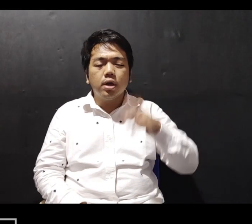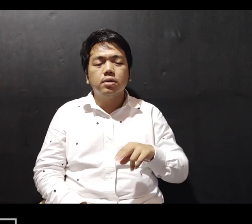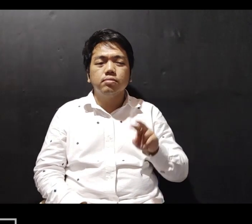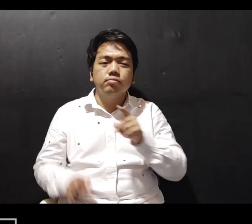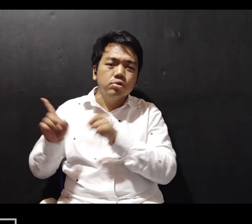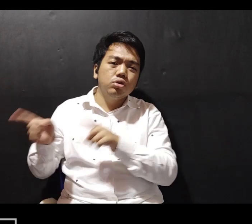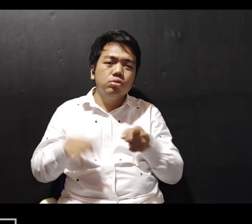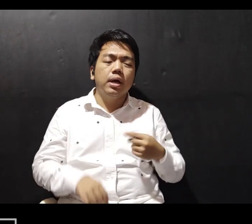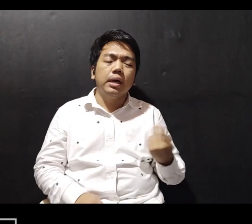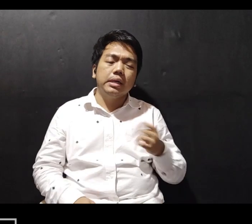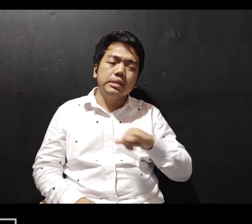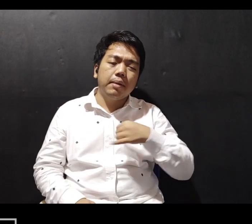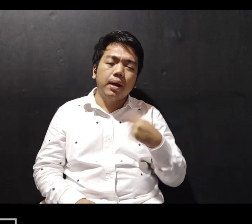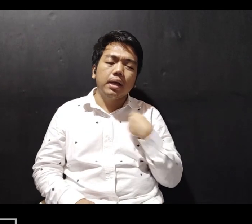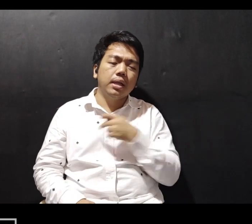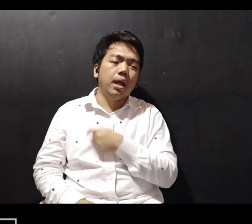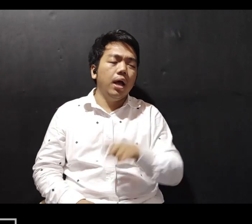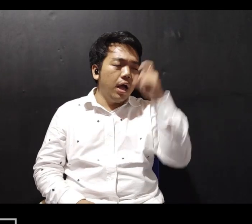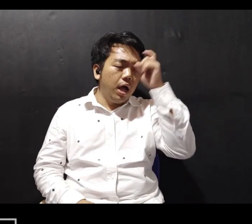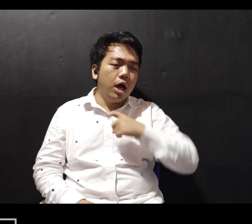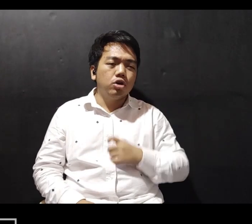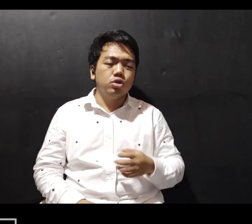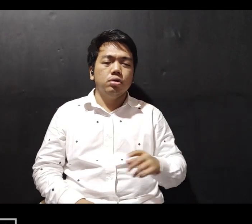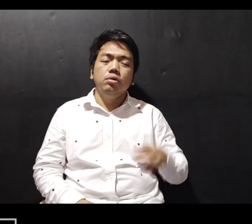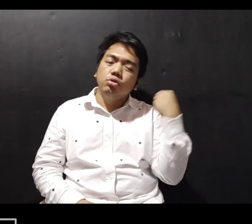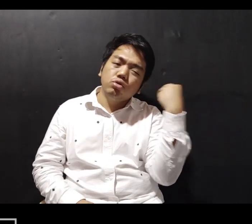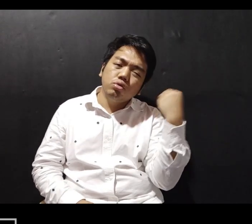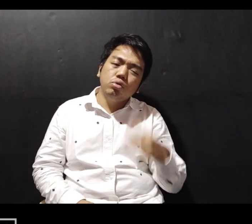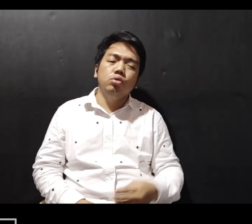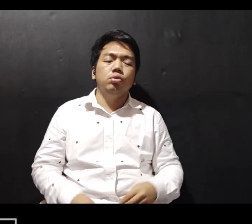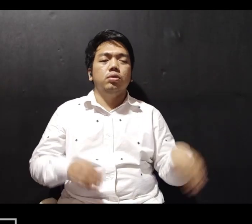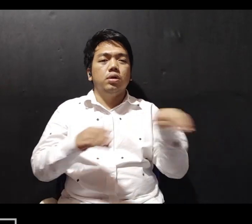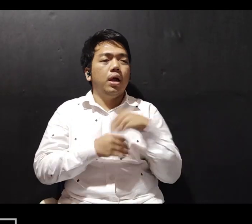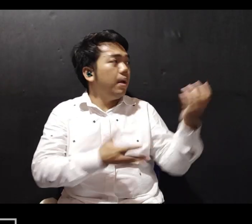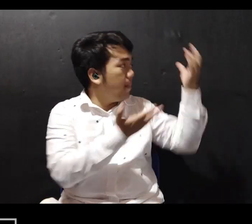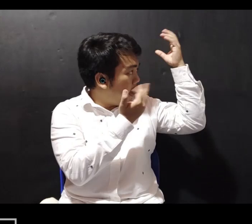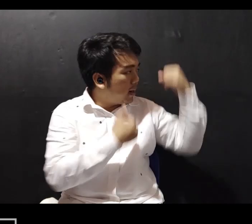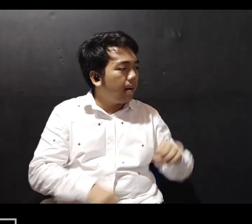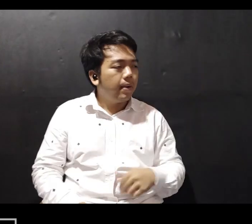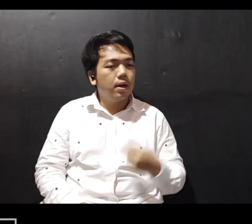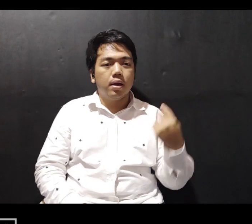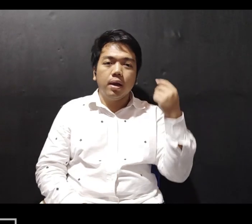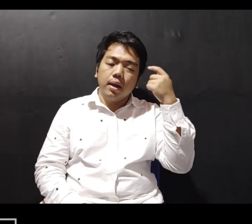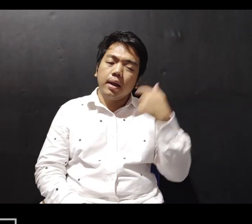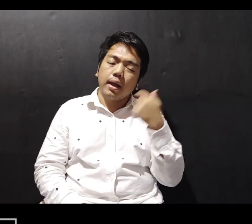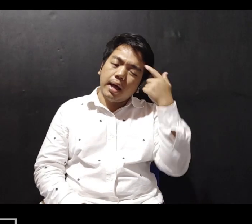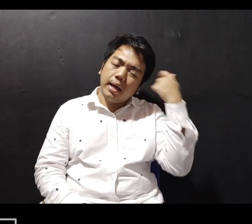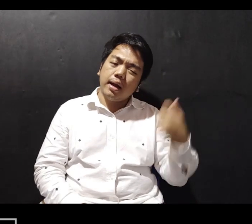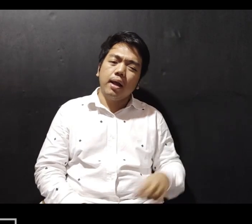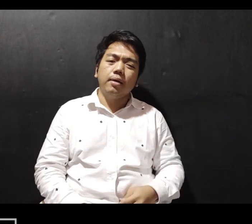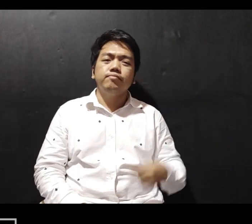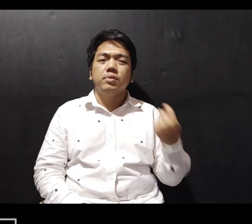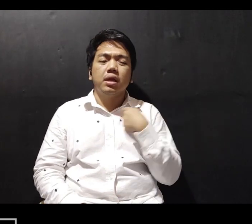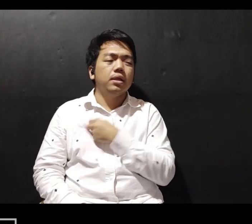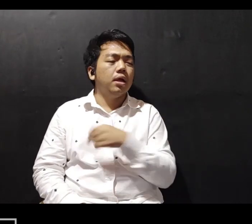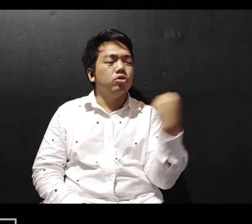satu kesiagaan yang penuh dengan pengharapan. Karena penantian kita adalah lebih daripada sekedar melewati waktu